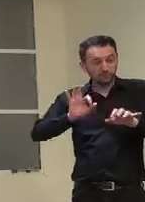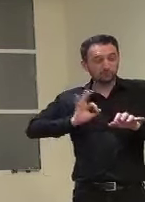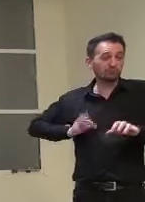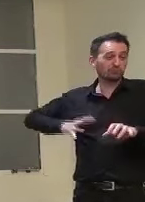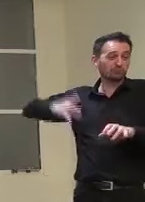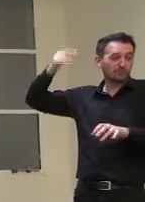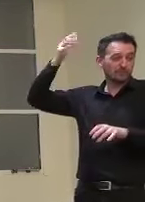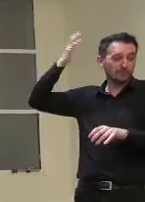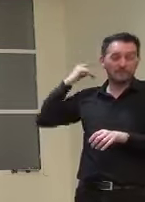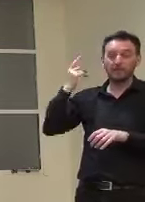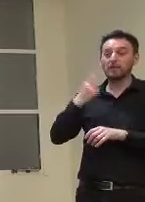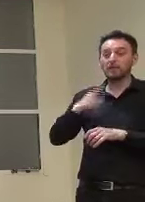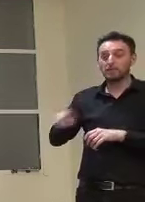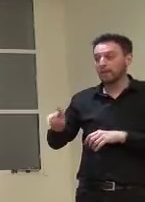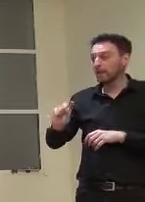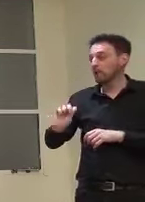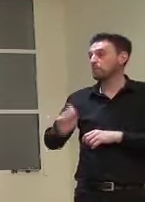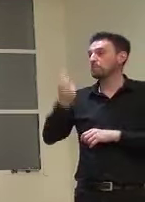pero